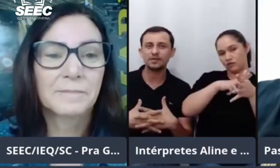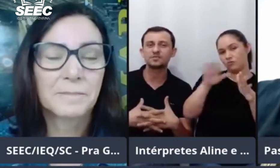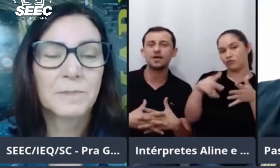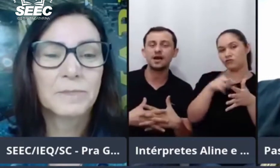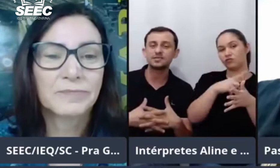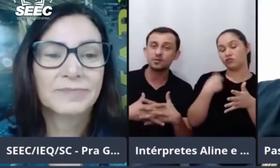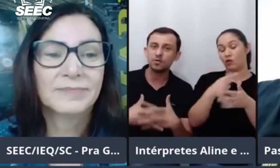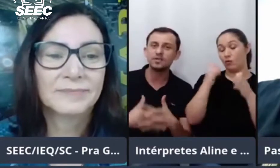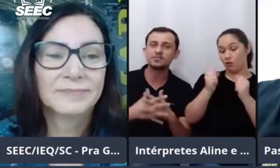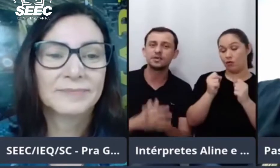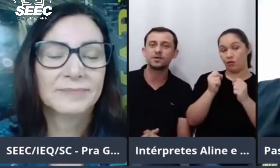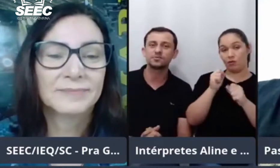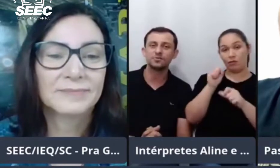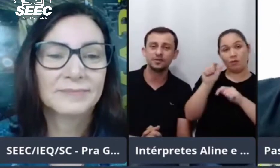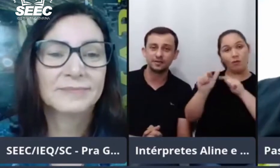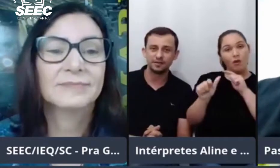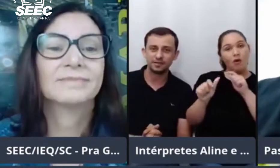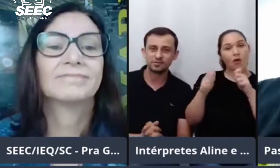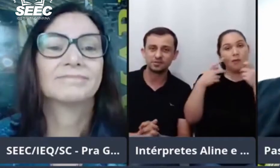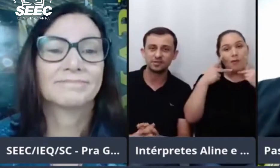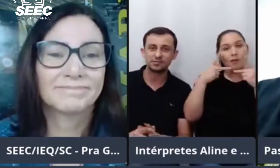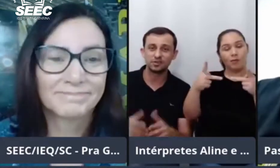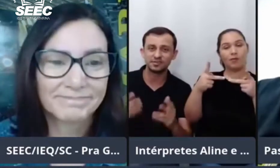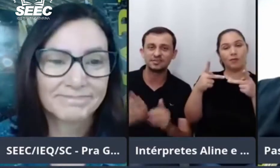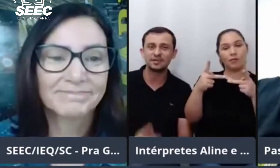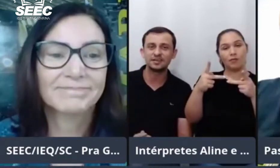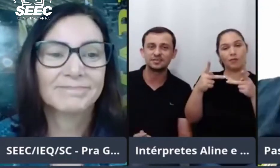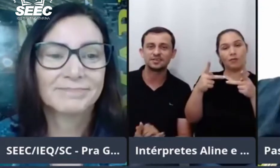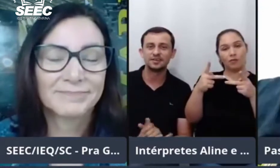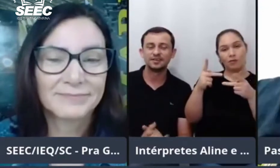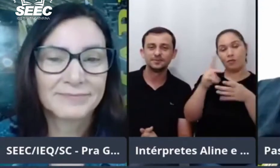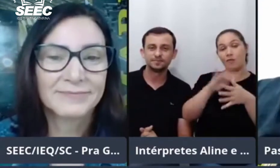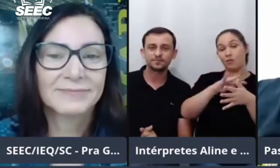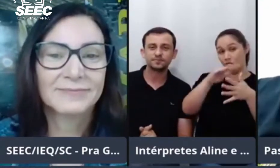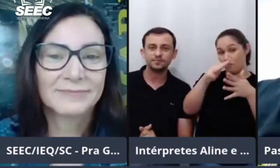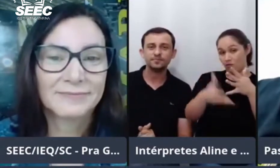sintam cada vez mais acolhidos, né, pastor Roni, nas nossas igrejas.